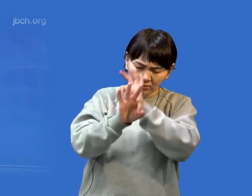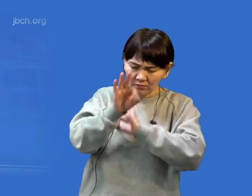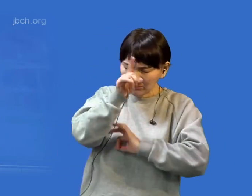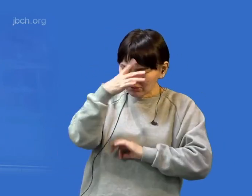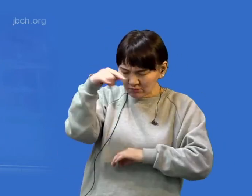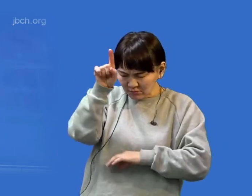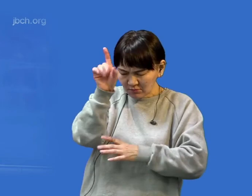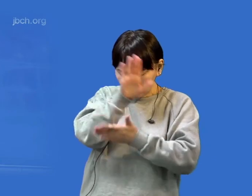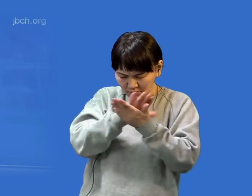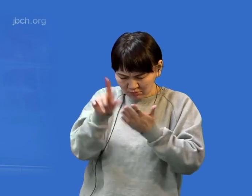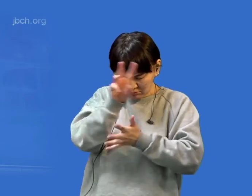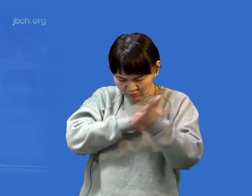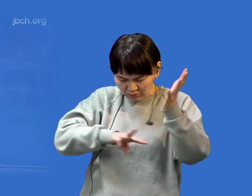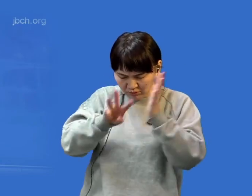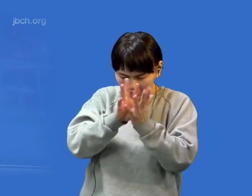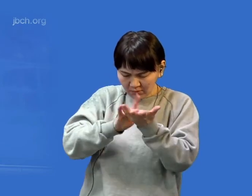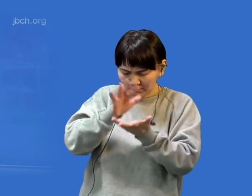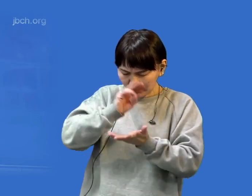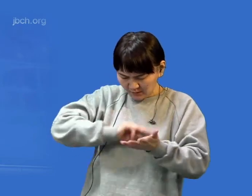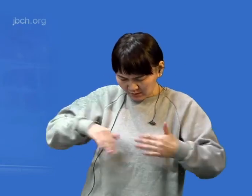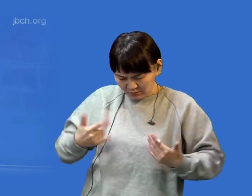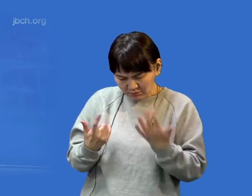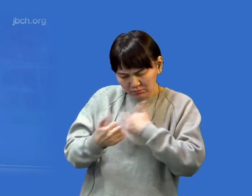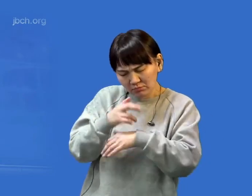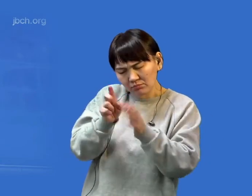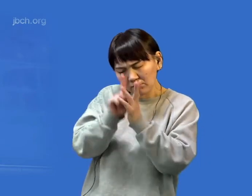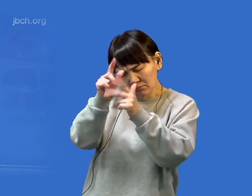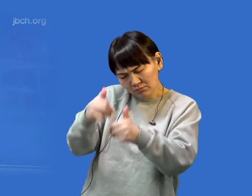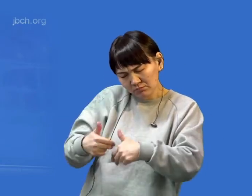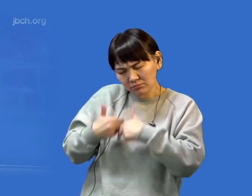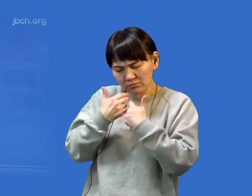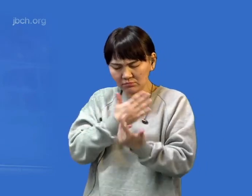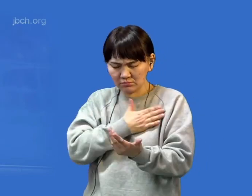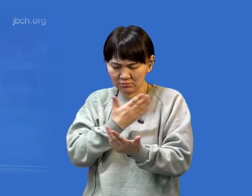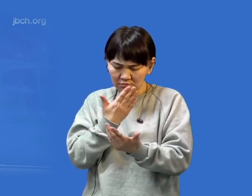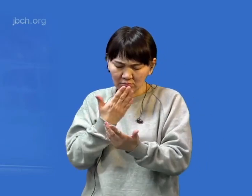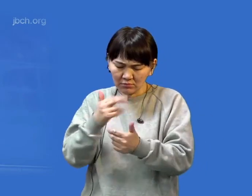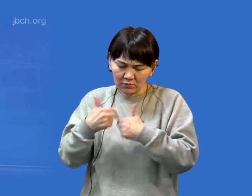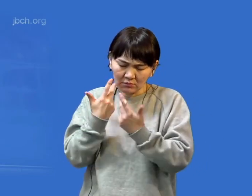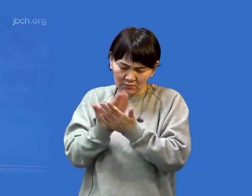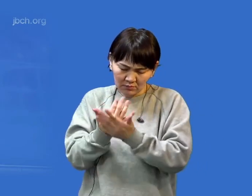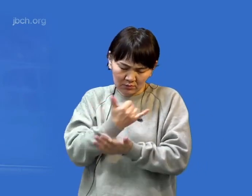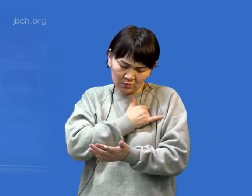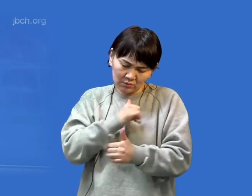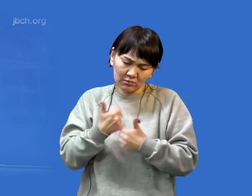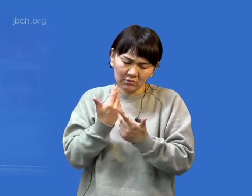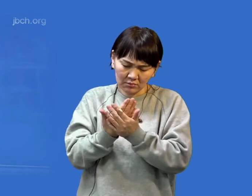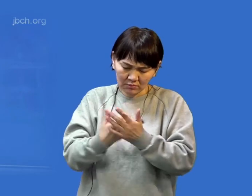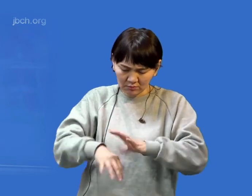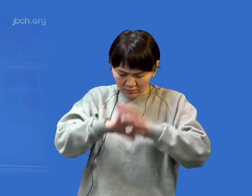хүсэл алдрын төлөө амьдарч чадхаар эзэн минь бид нарыг захираарай. Бид бүхнийг удирдаарай.